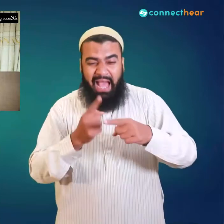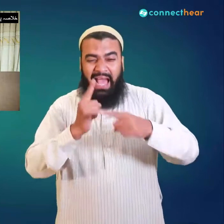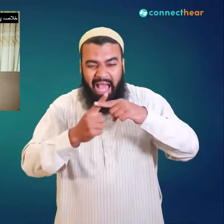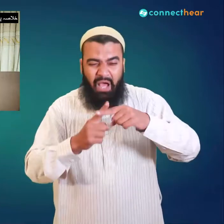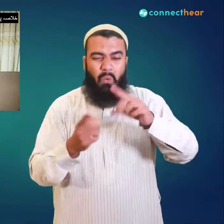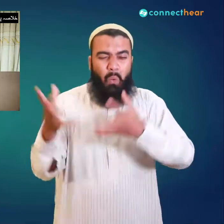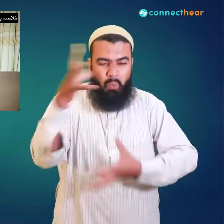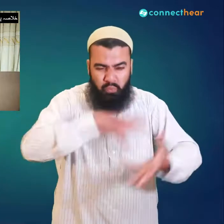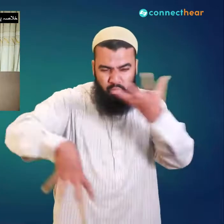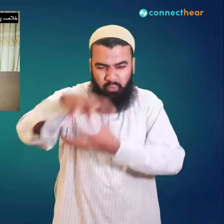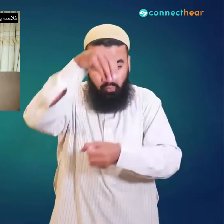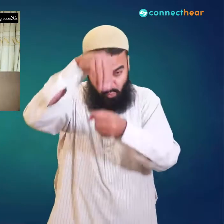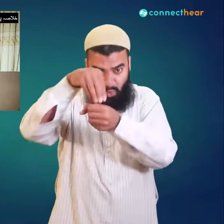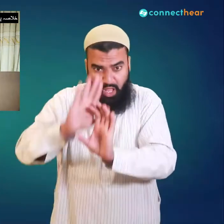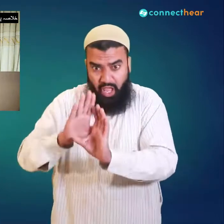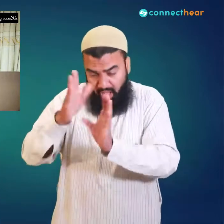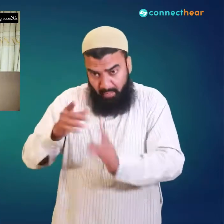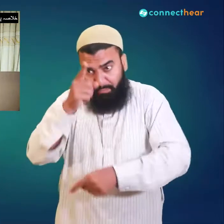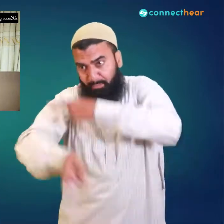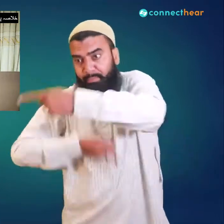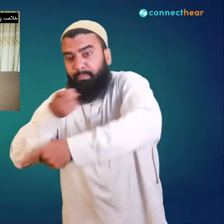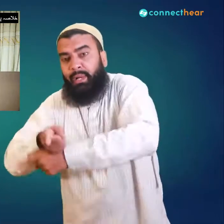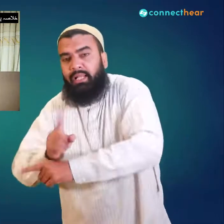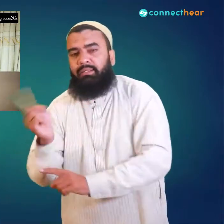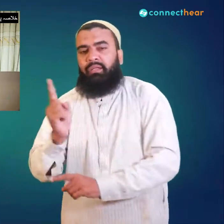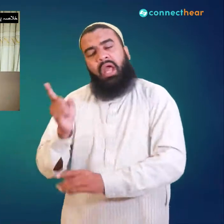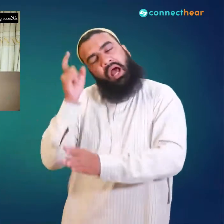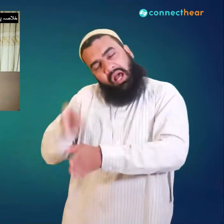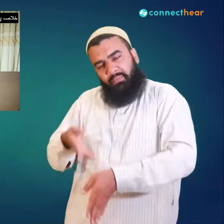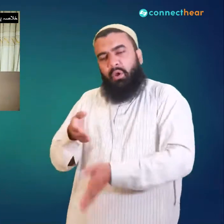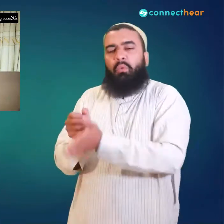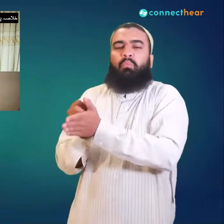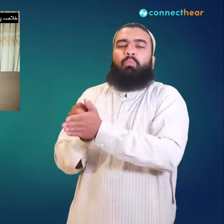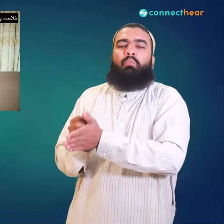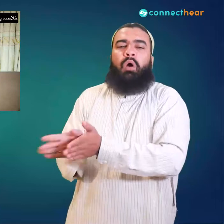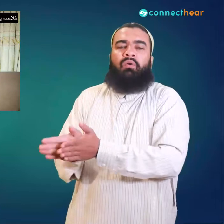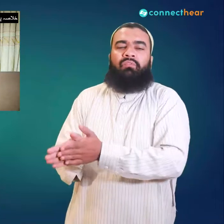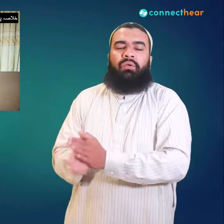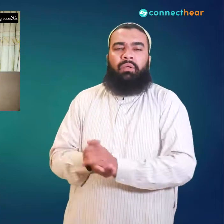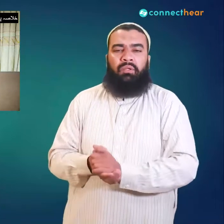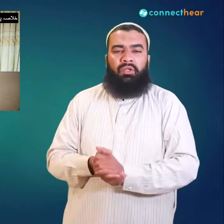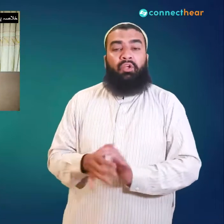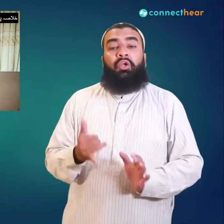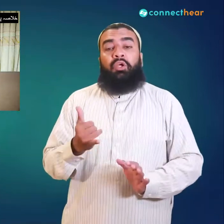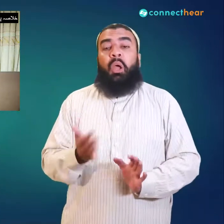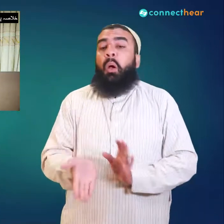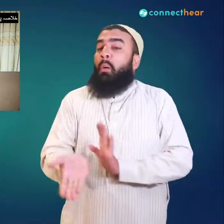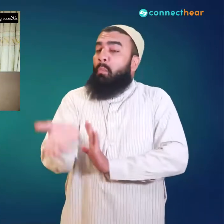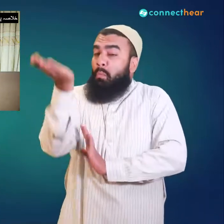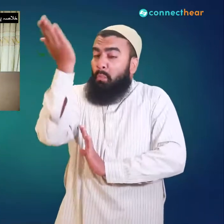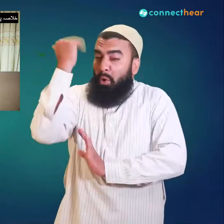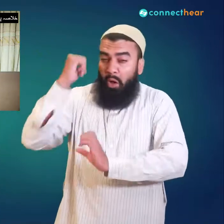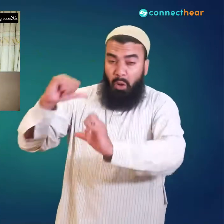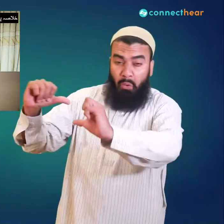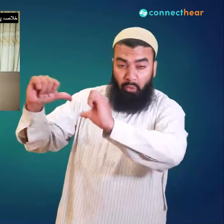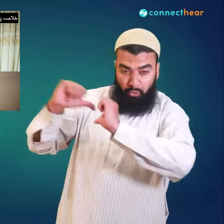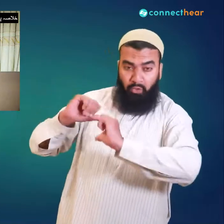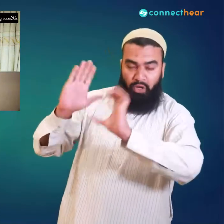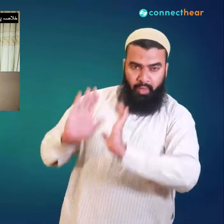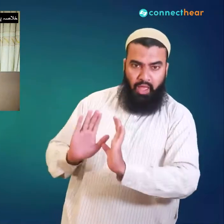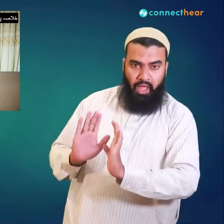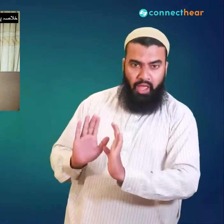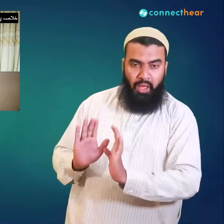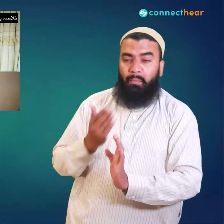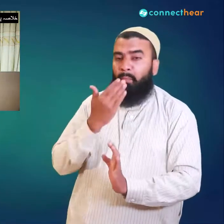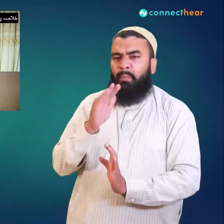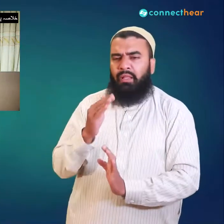اور ان سے کوئی بدلہ نہیں لیا جائے گا۔ البتہ جو حقوق العباد کے حوالے سے کچھ معاملات ہیں ان کو پورا کرنے کے وہ پابند